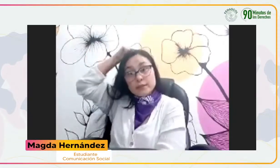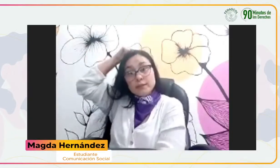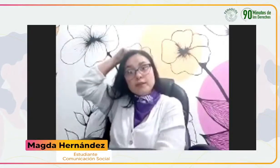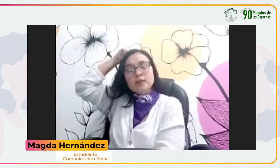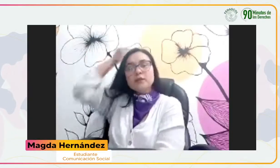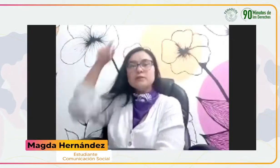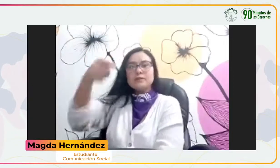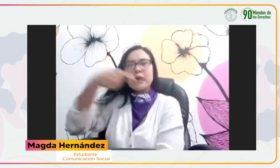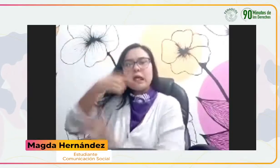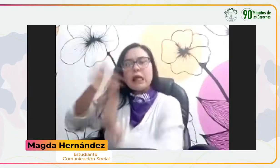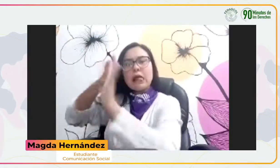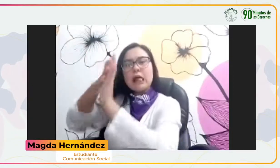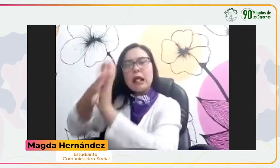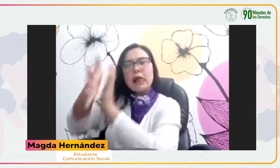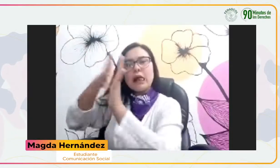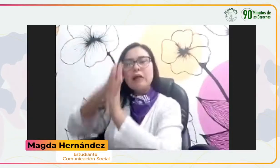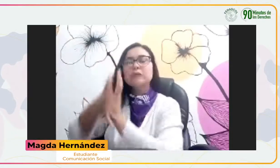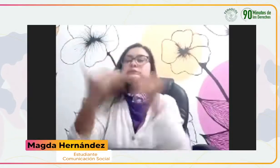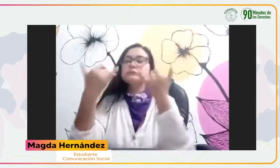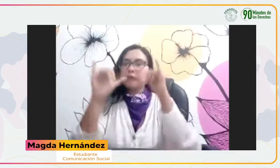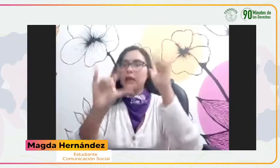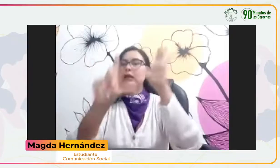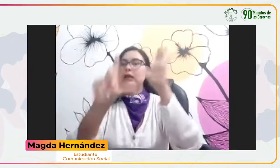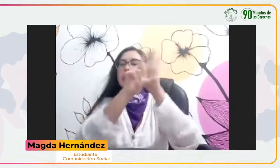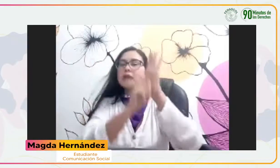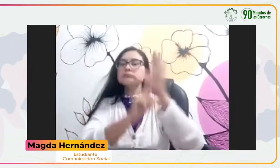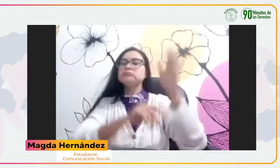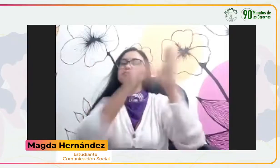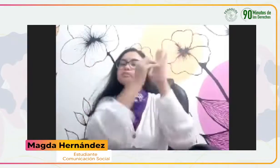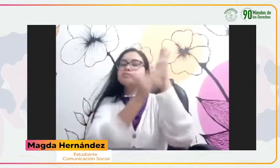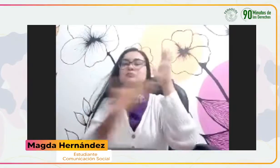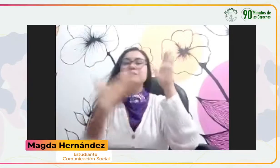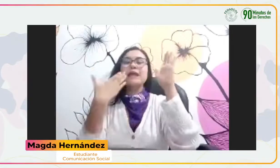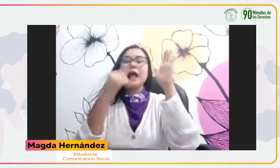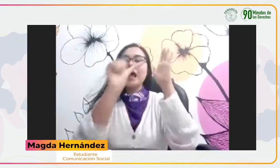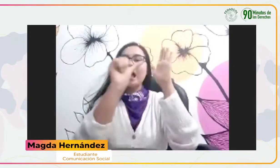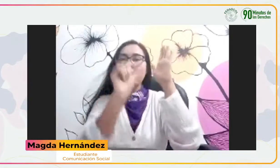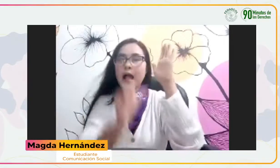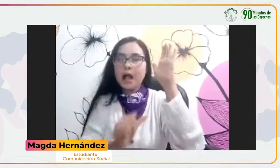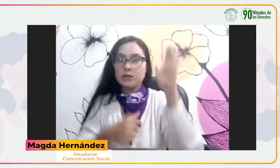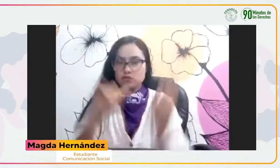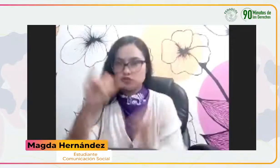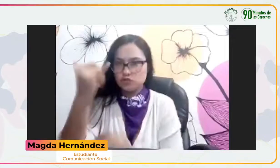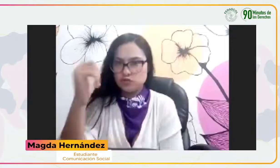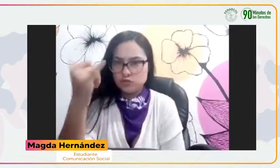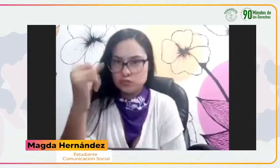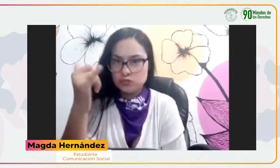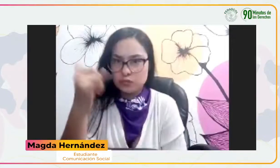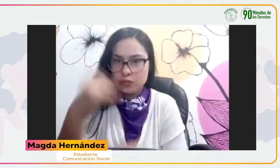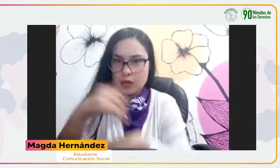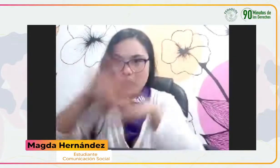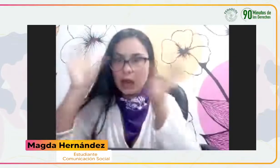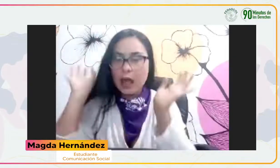muchos espacios. Y lo que decía Juliana, lo que nos ha contado sobre el tema de las leyes que se